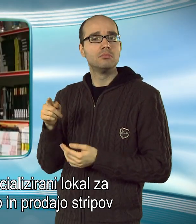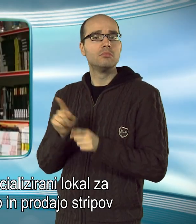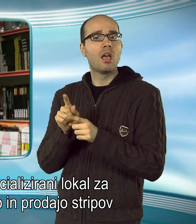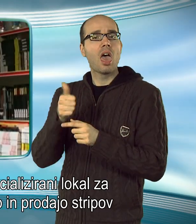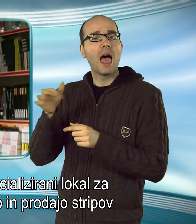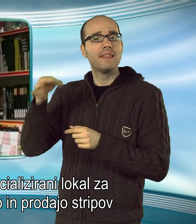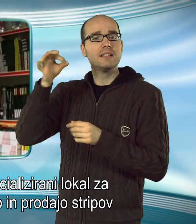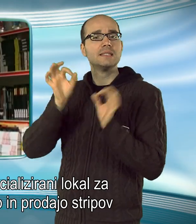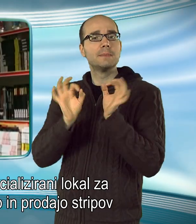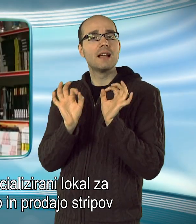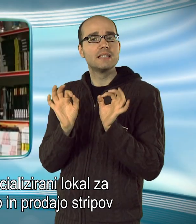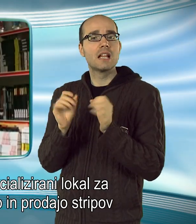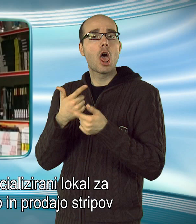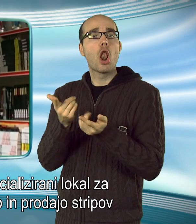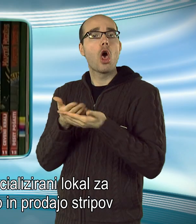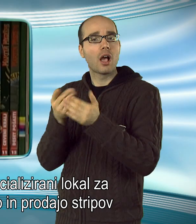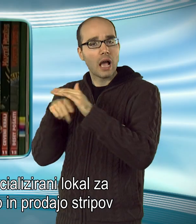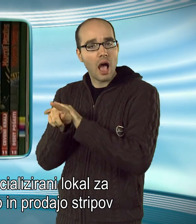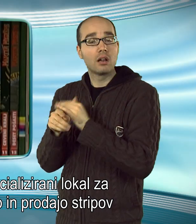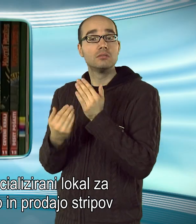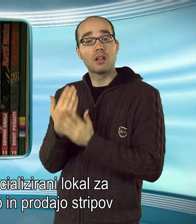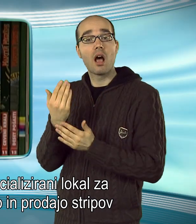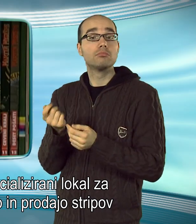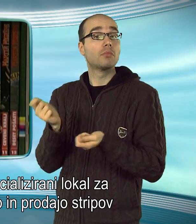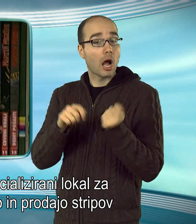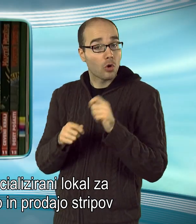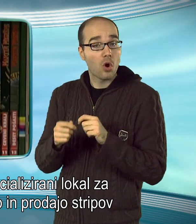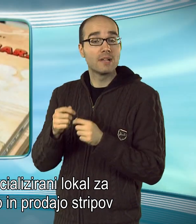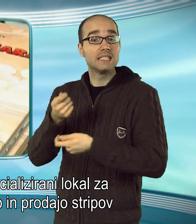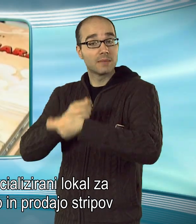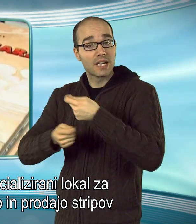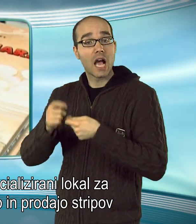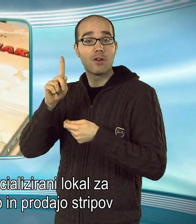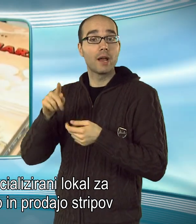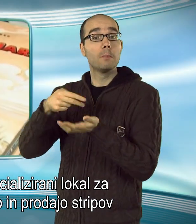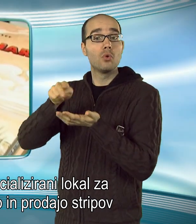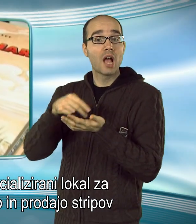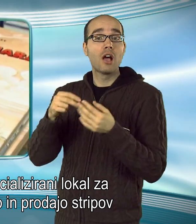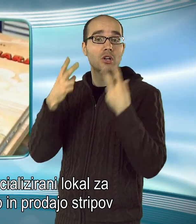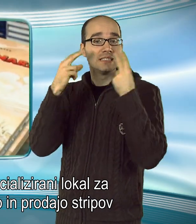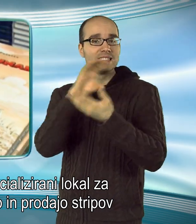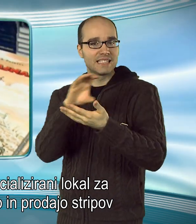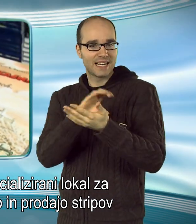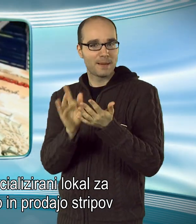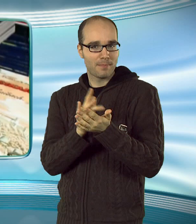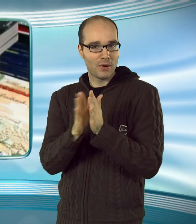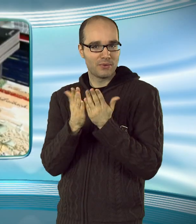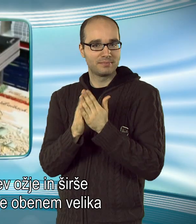Gre za edini specializirani lokal za nakup, izmenjavo in prodajo stripov iz vseh koncev ožje in širše